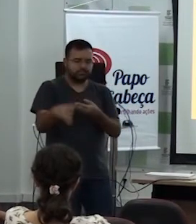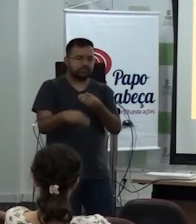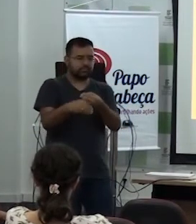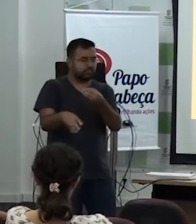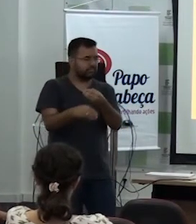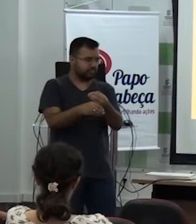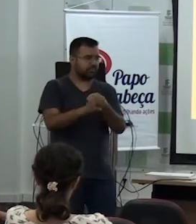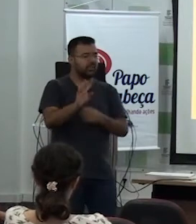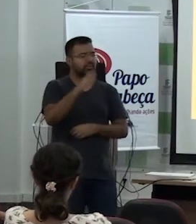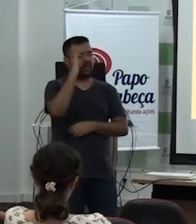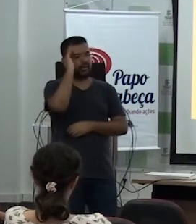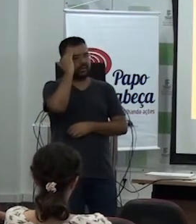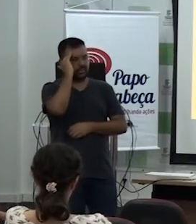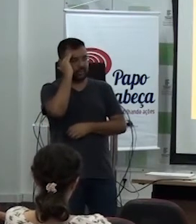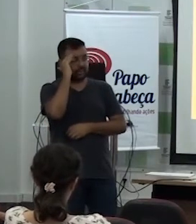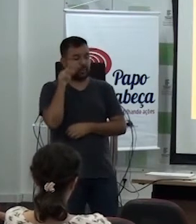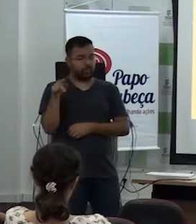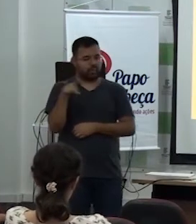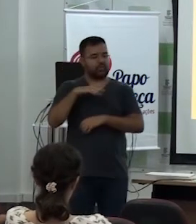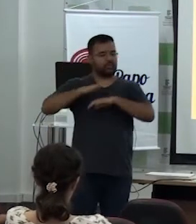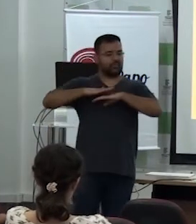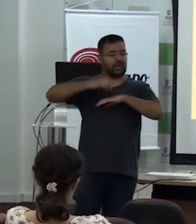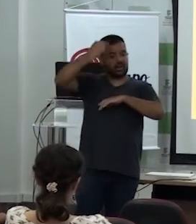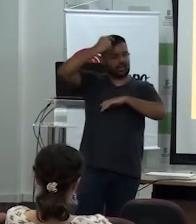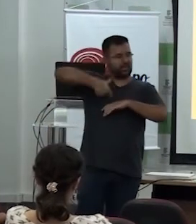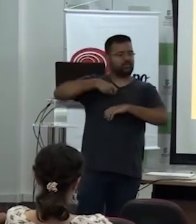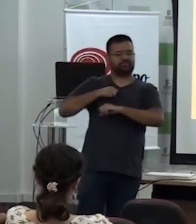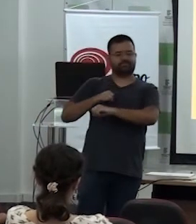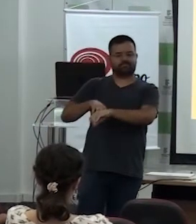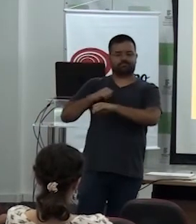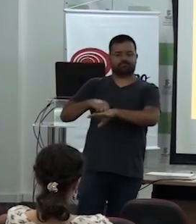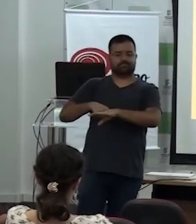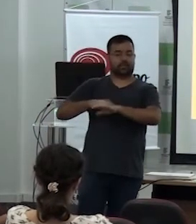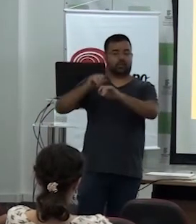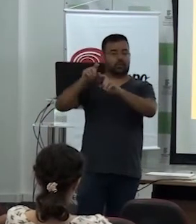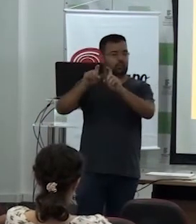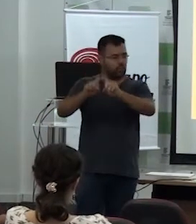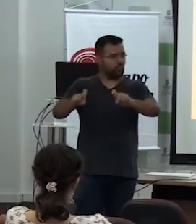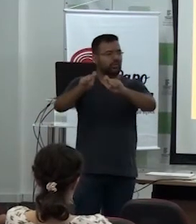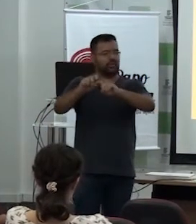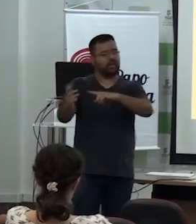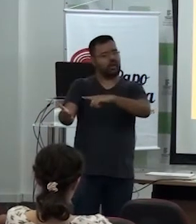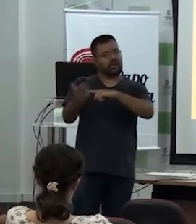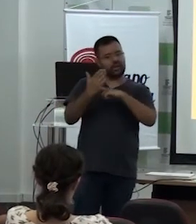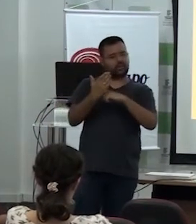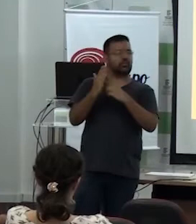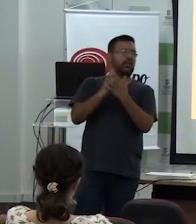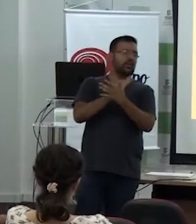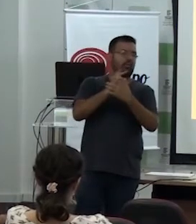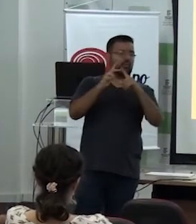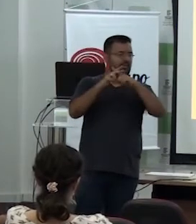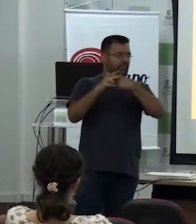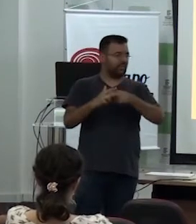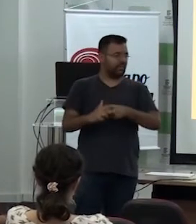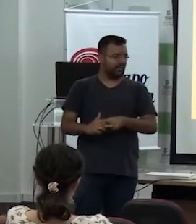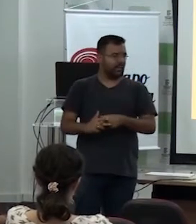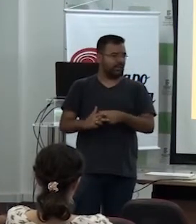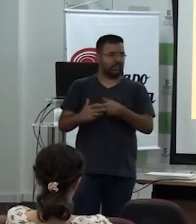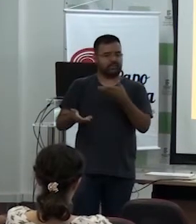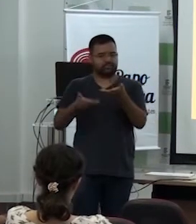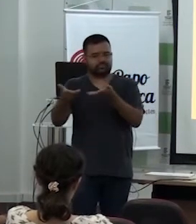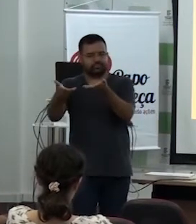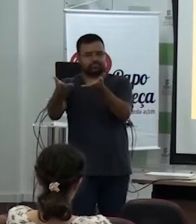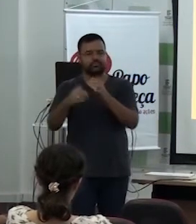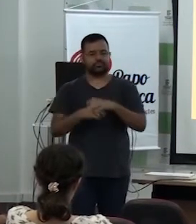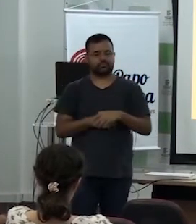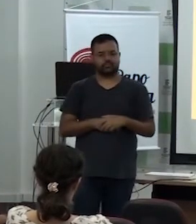A gente entende que quem ensina é o professor. O conhecimento intelectual é o professor que contribui junto, né, com a atividade colaborativa